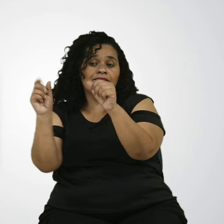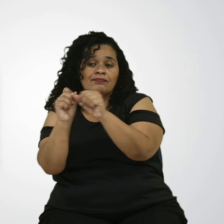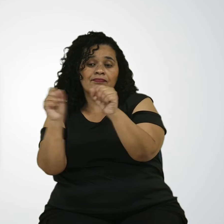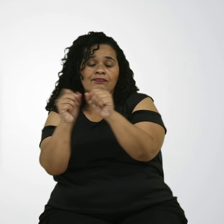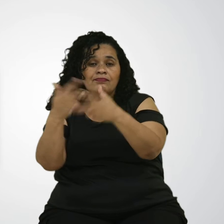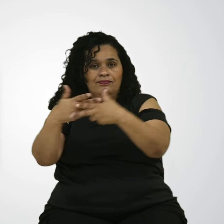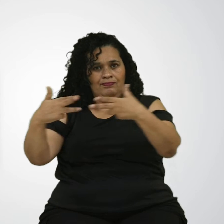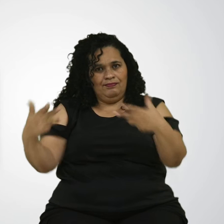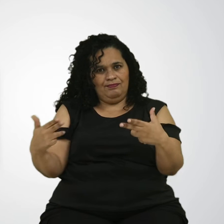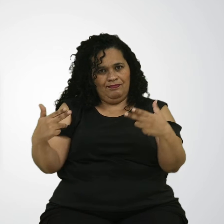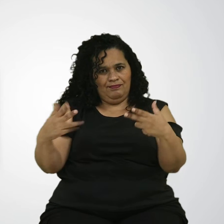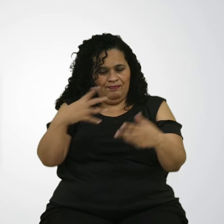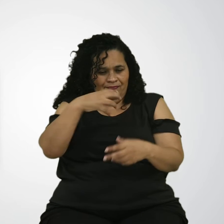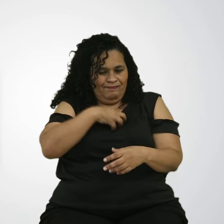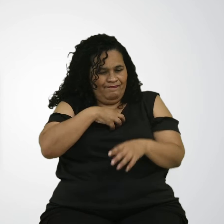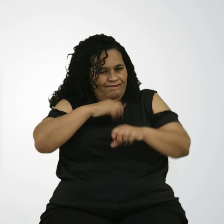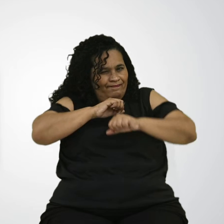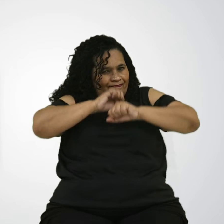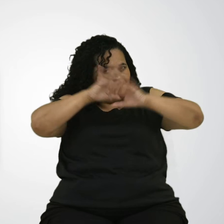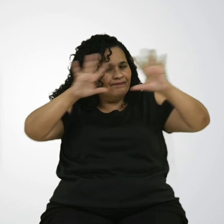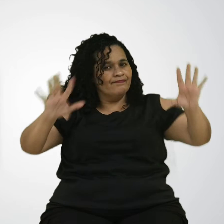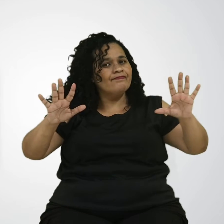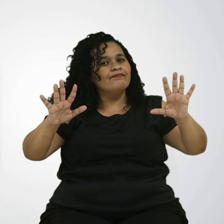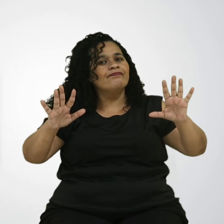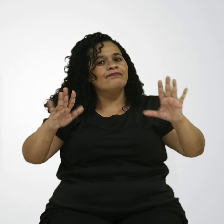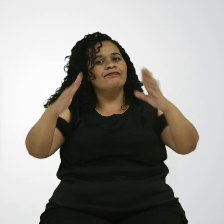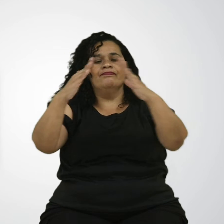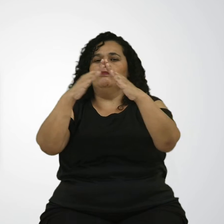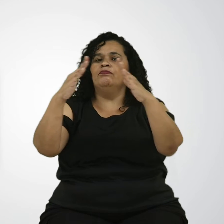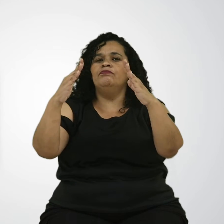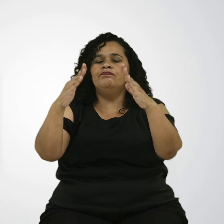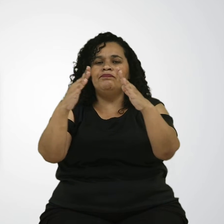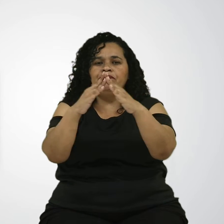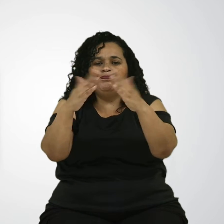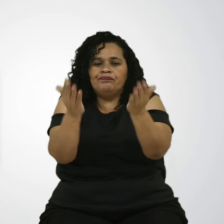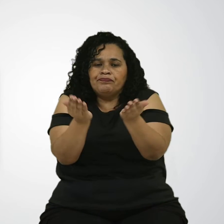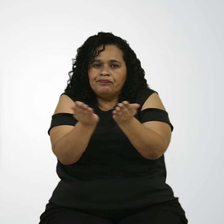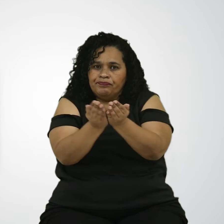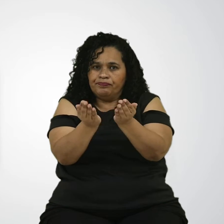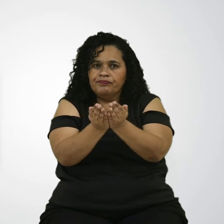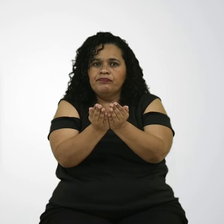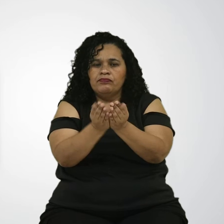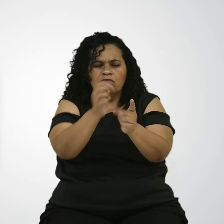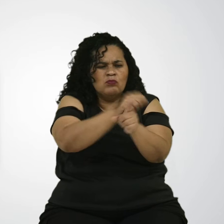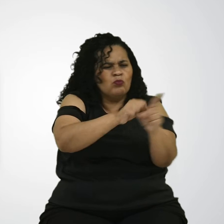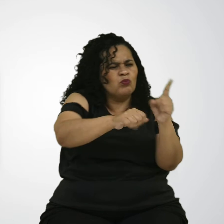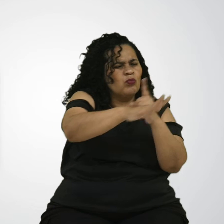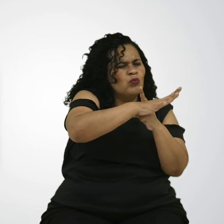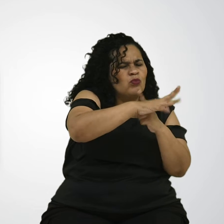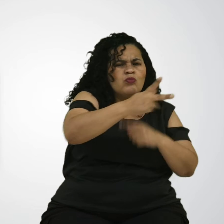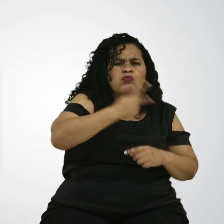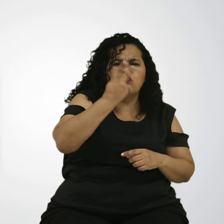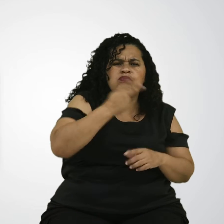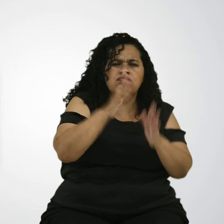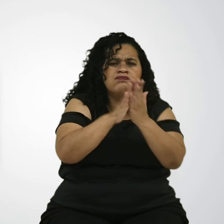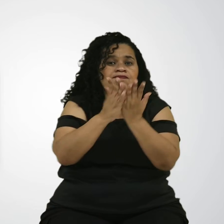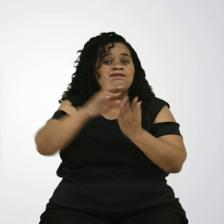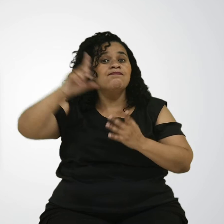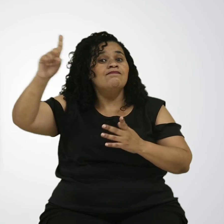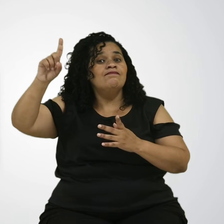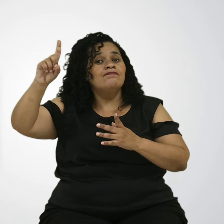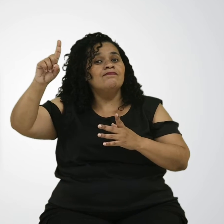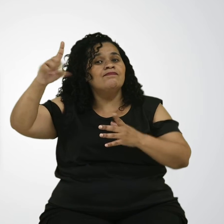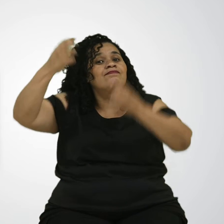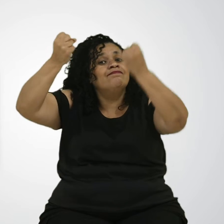coisa: no lar cristão, e não importa o que a sociedade diga, o que a Bíblia diz? A Bíblia diz que no